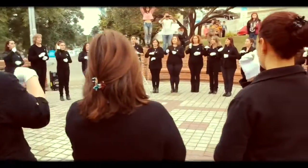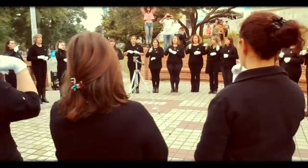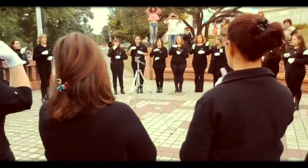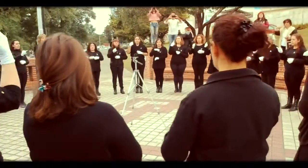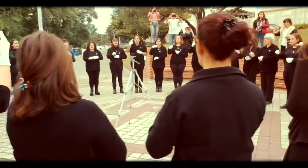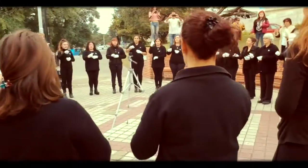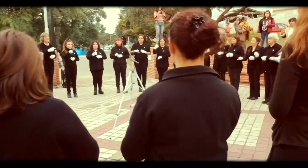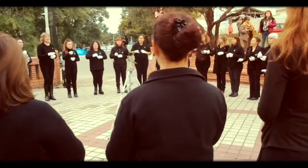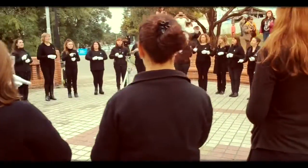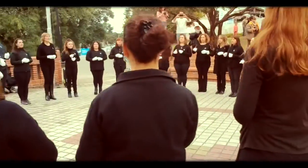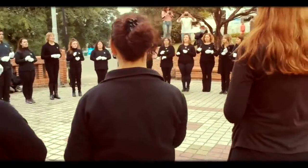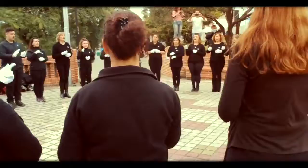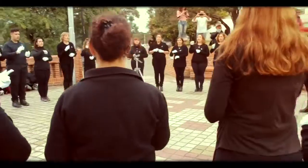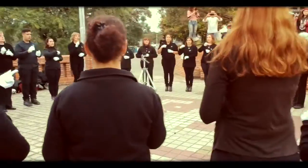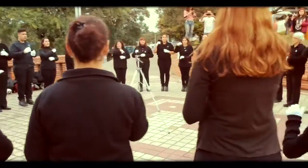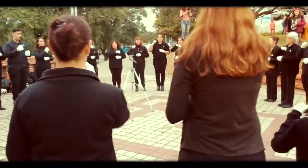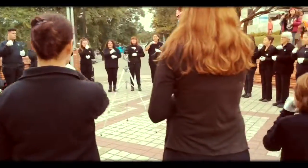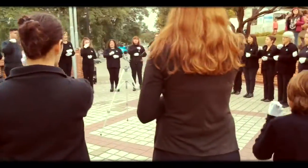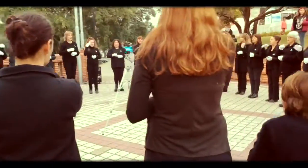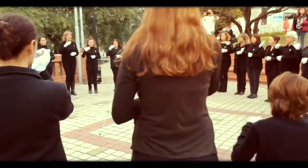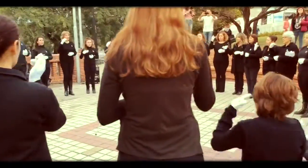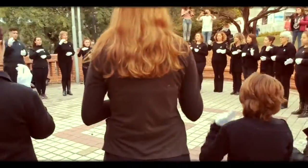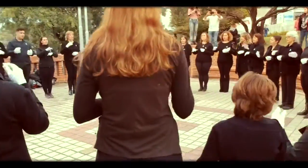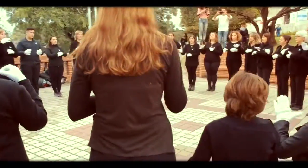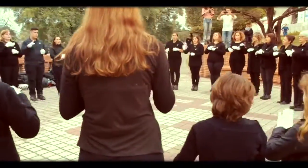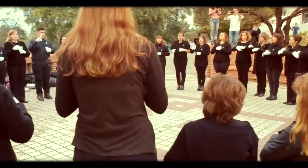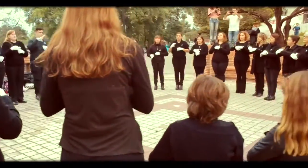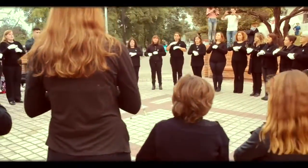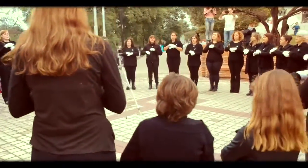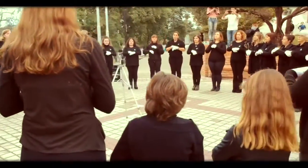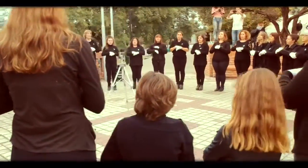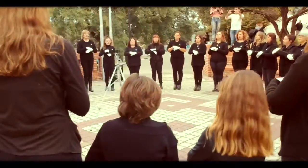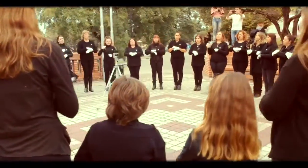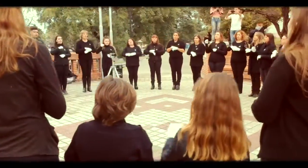por mañana, canta buen amigo